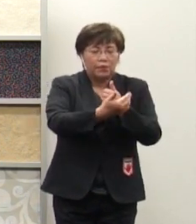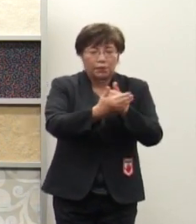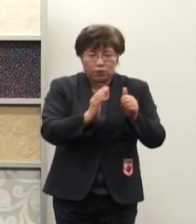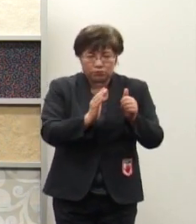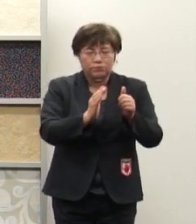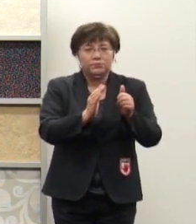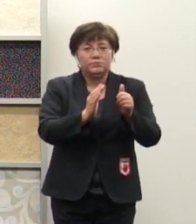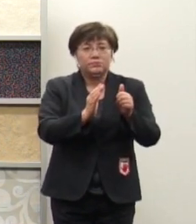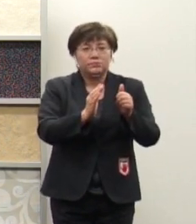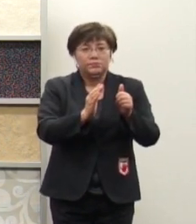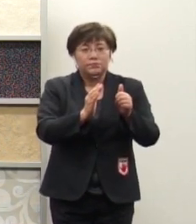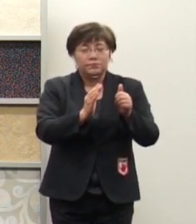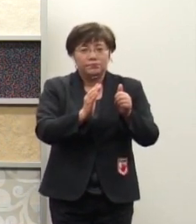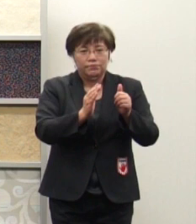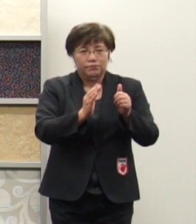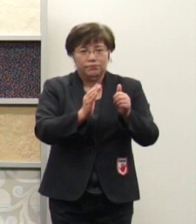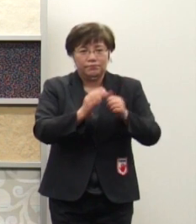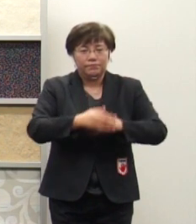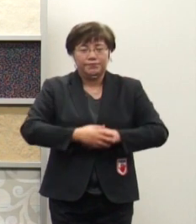まあ、こういう観点からですね、